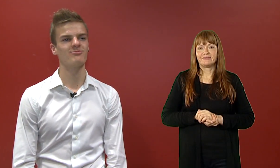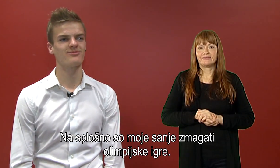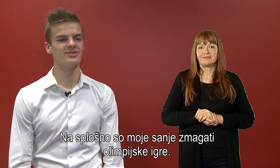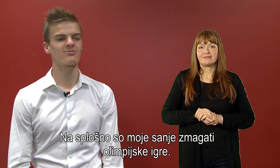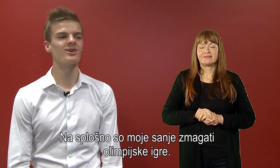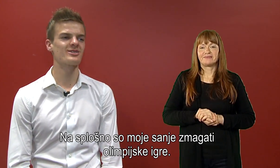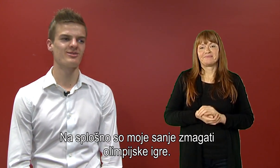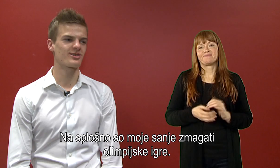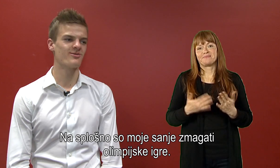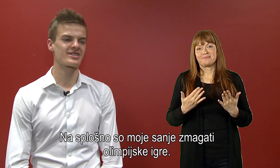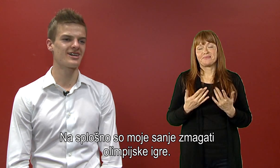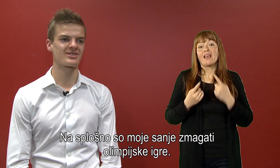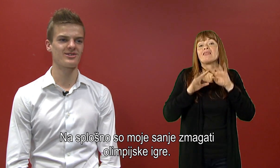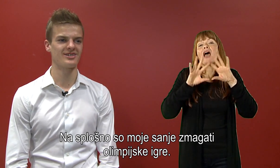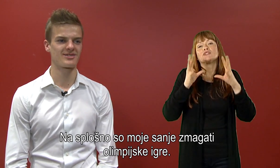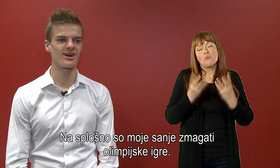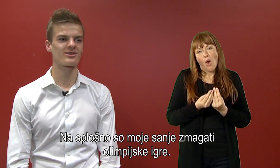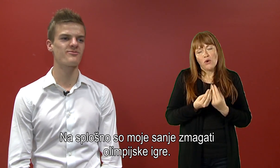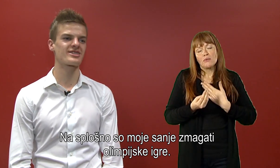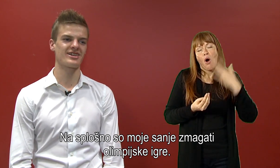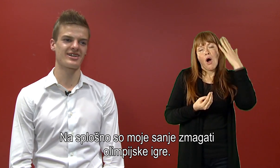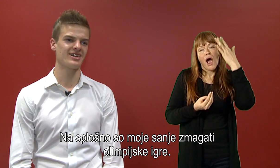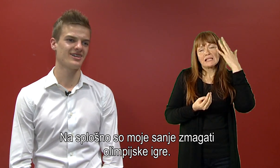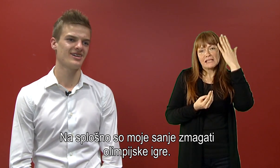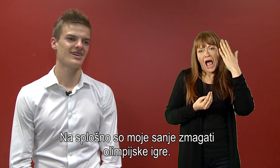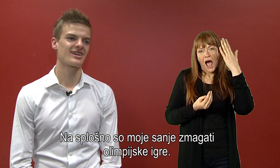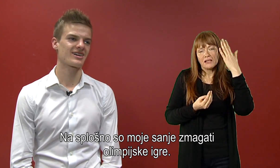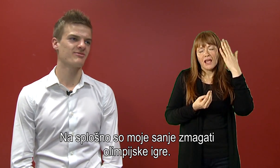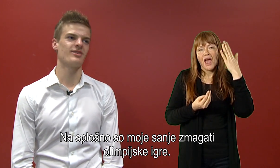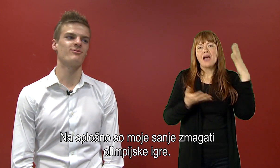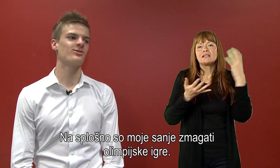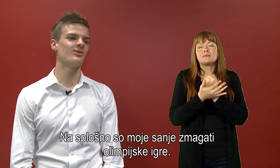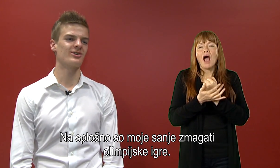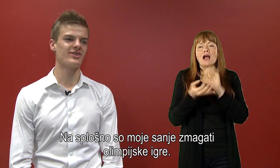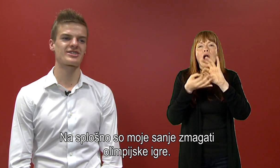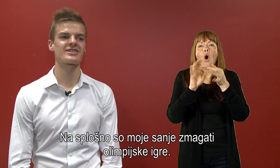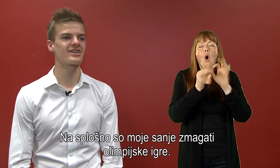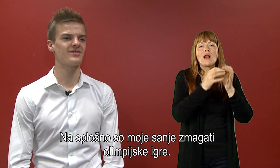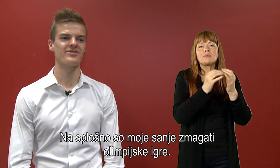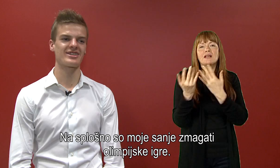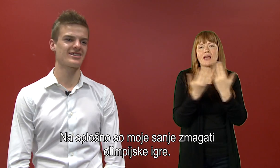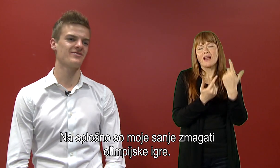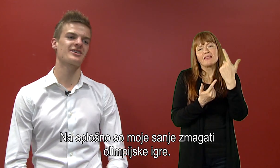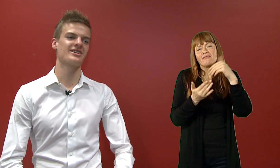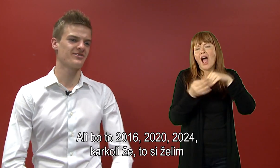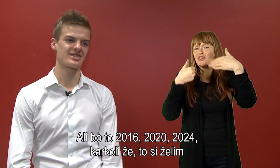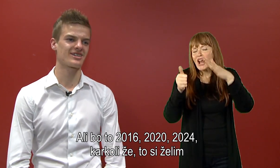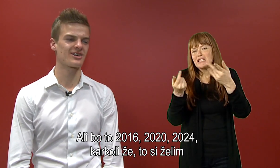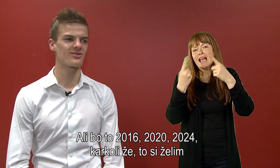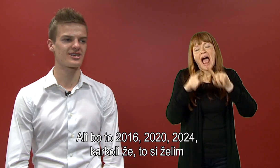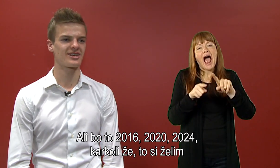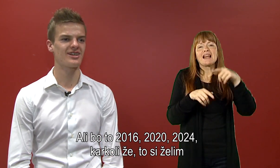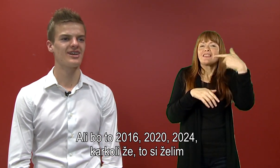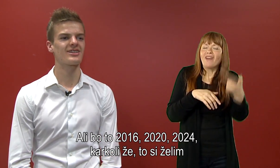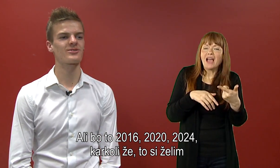Ja, nasplošno pač moje sanje so zmagati olimpijske igre, ali bo to 2016, 2020, 2024,